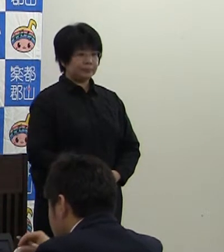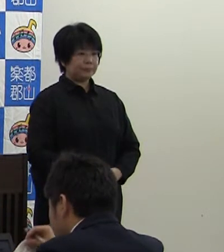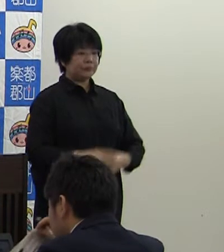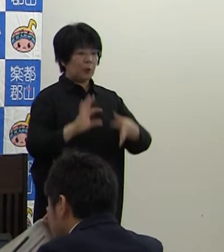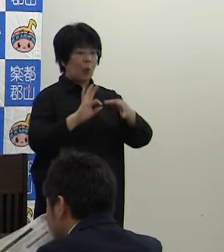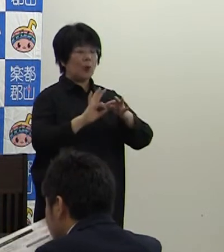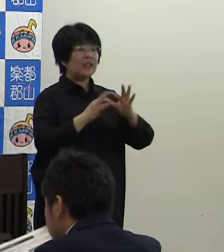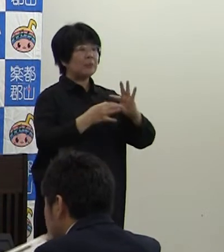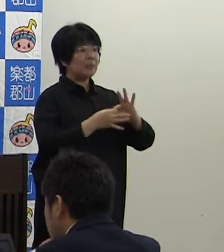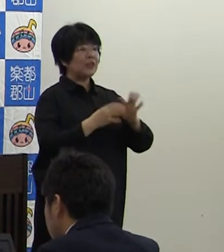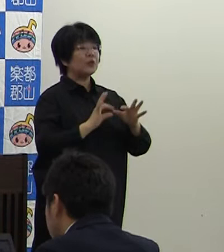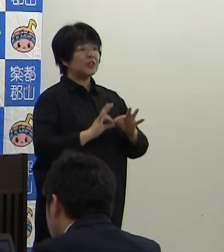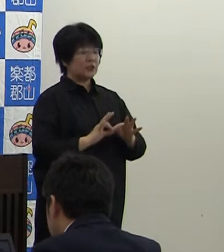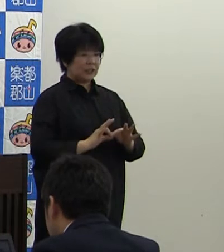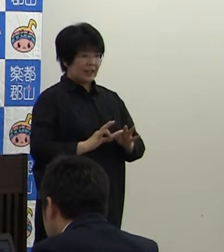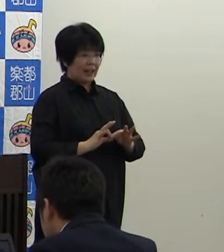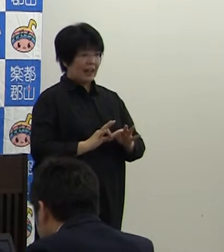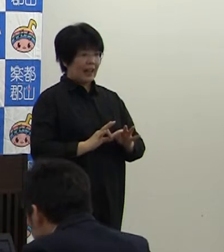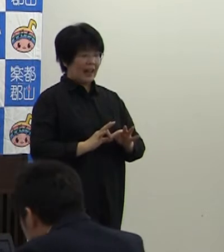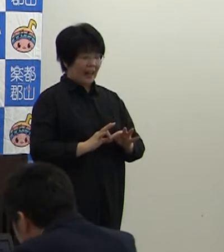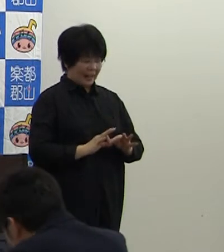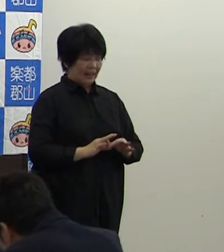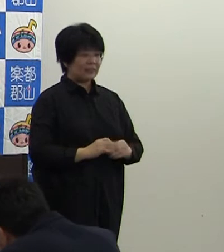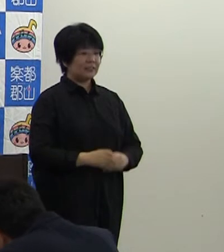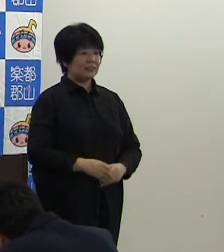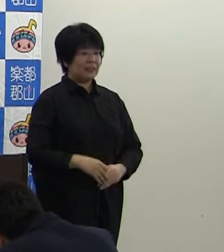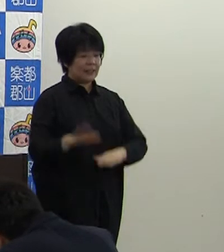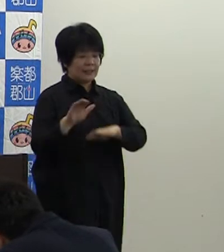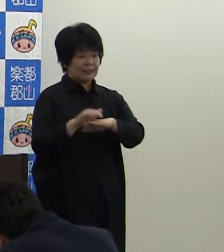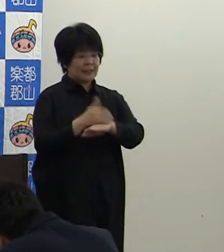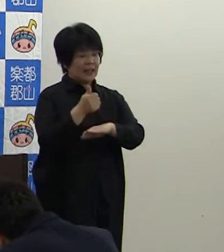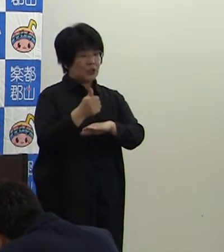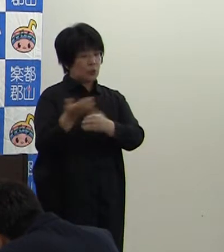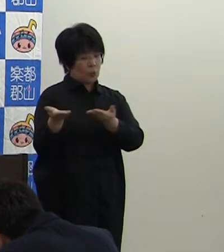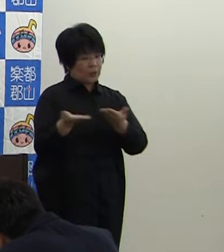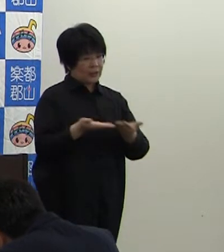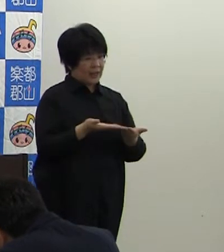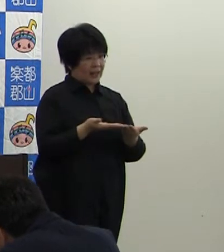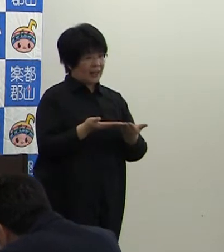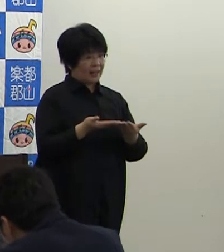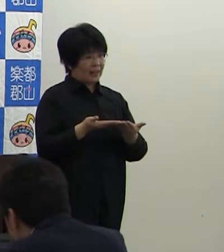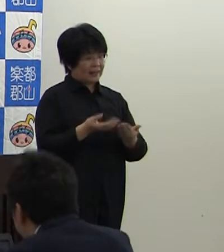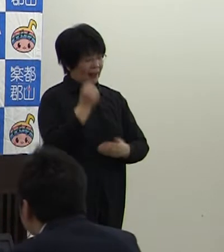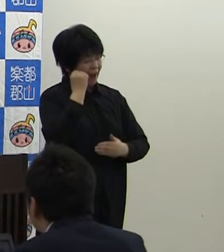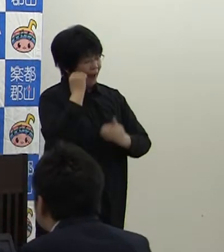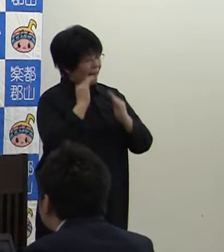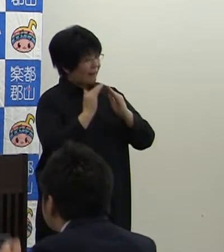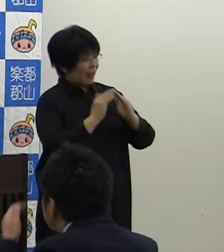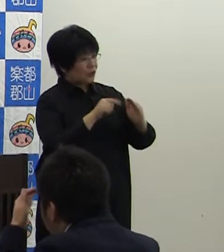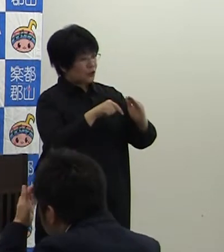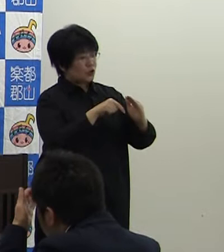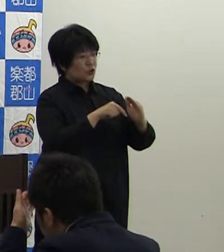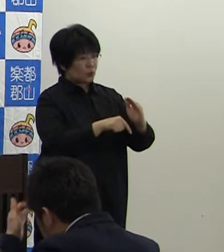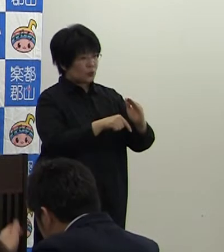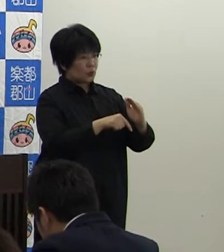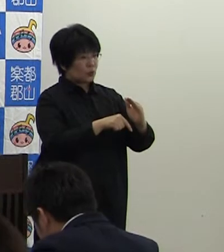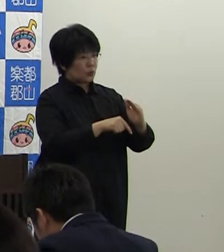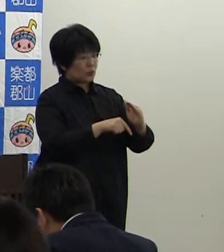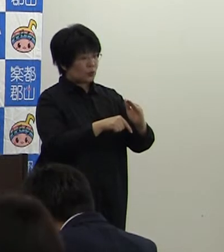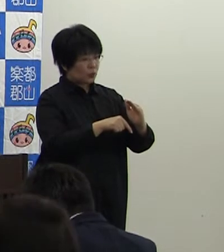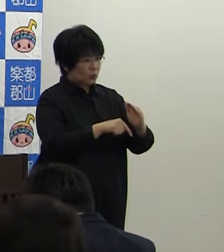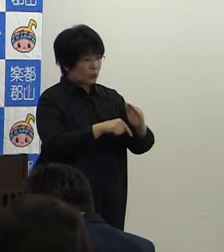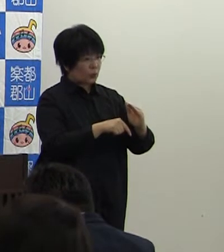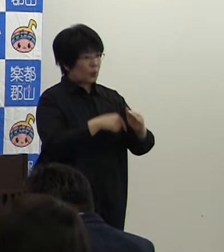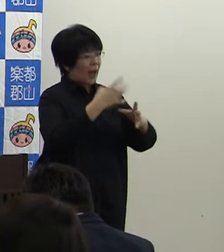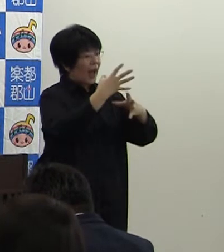あとオリンピックですが、まだ事前合宿するという決まったどの時期にどのチーム